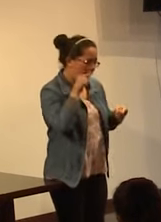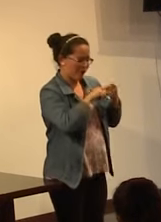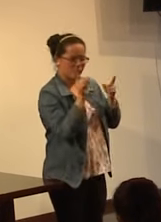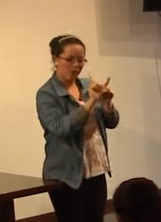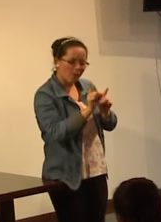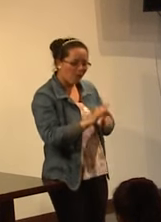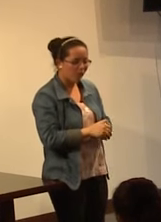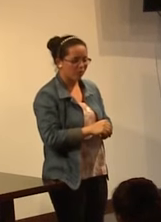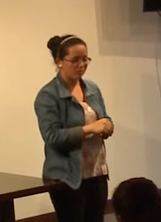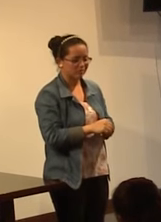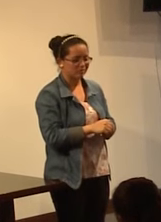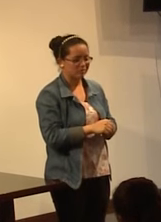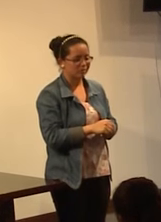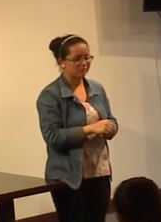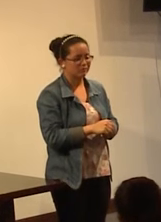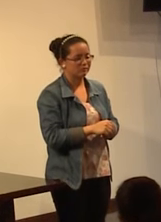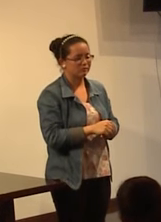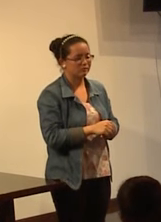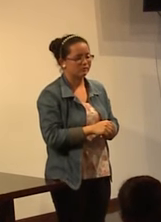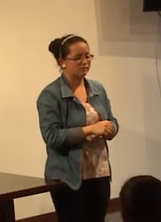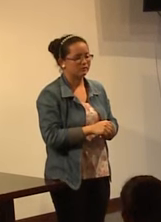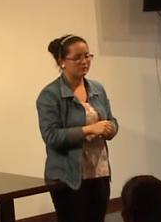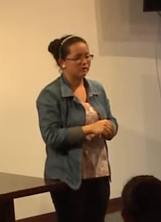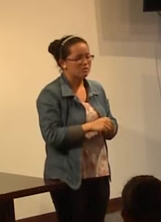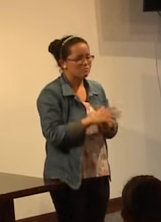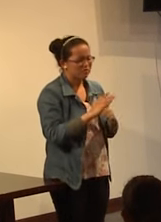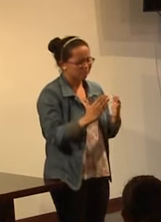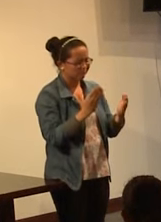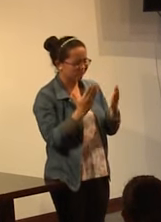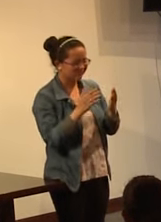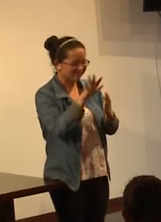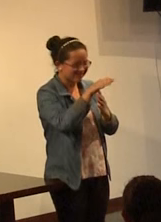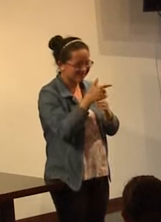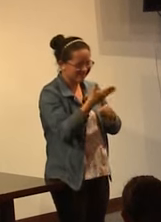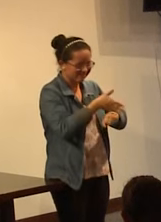bien. Voy a